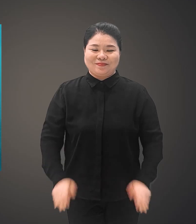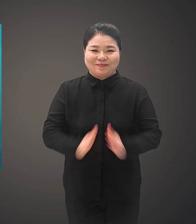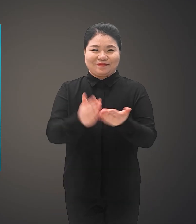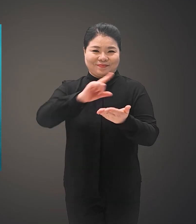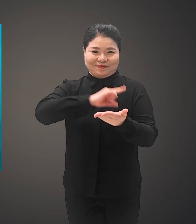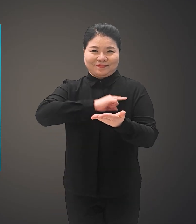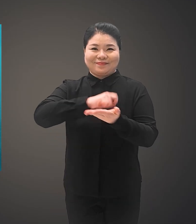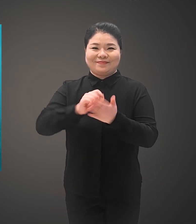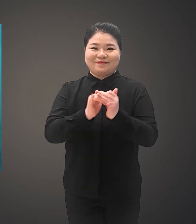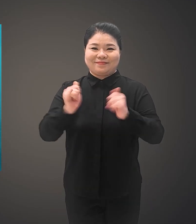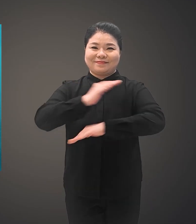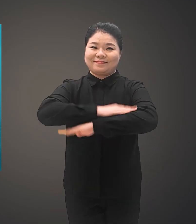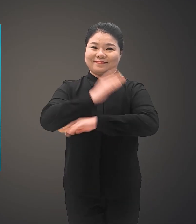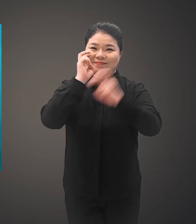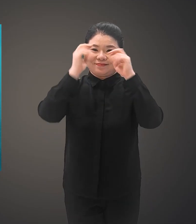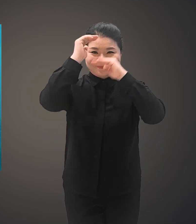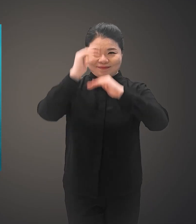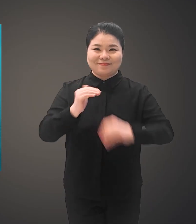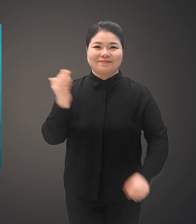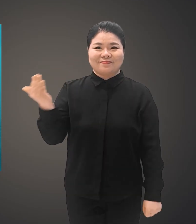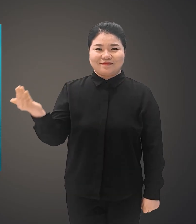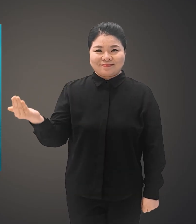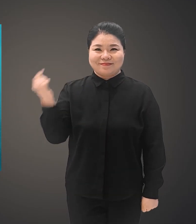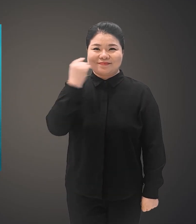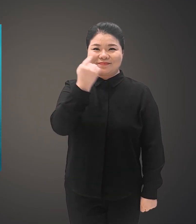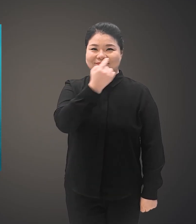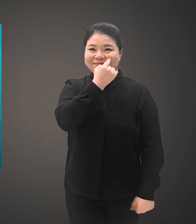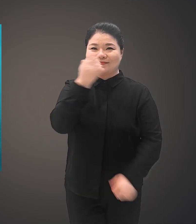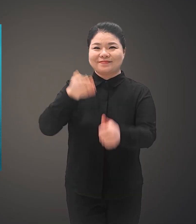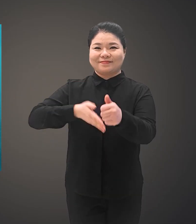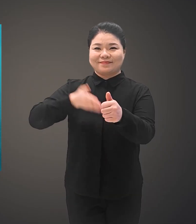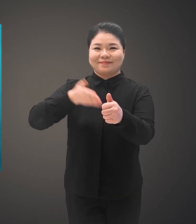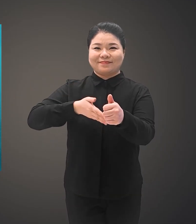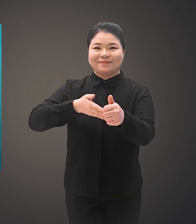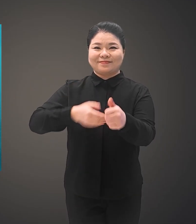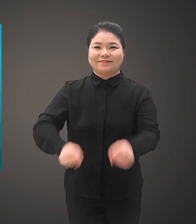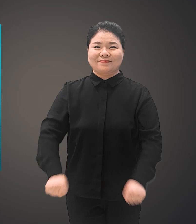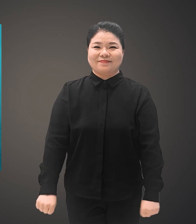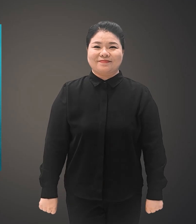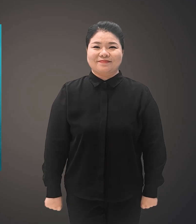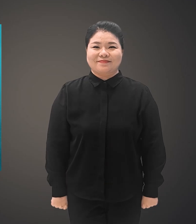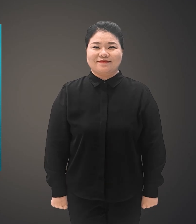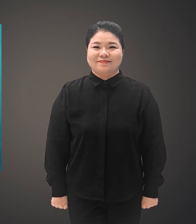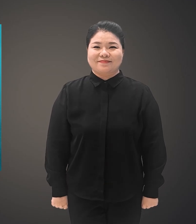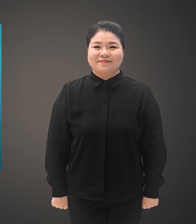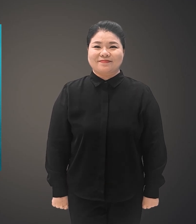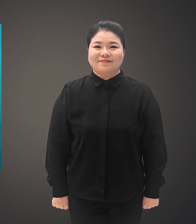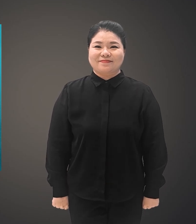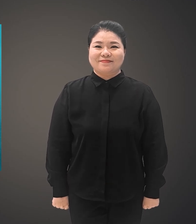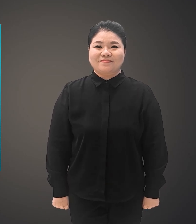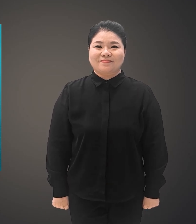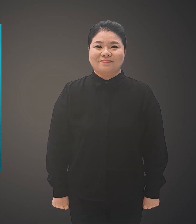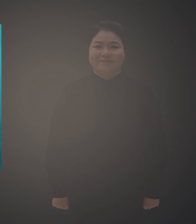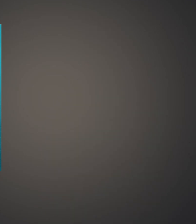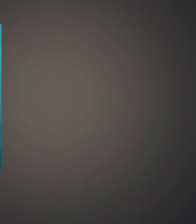도서명 나를 위로해 주는 것들. 저자 이병일. 출판사